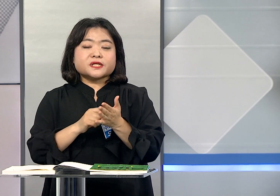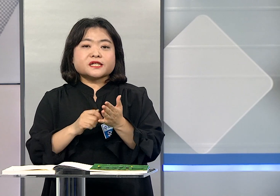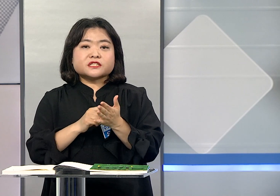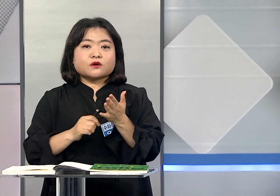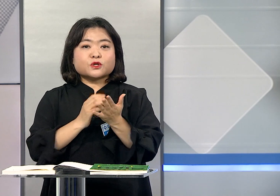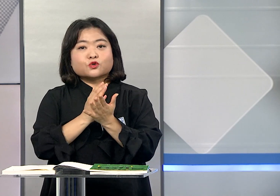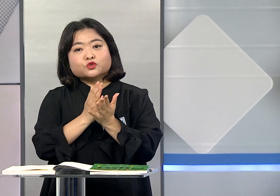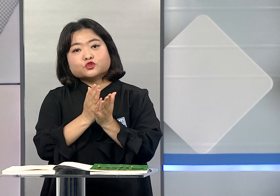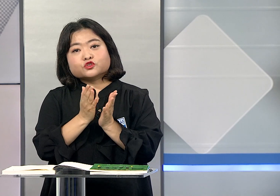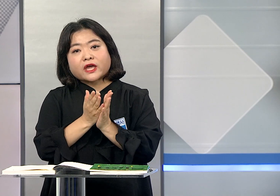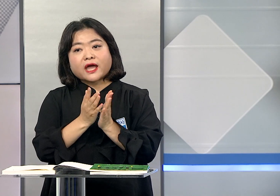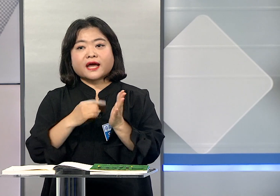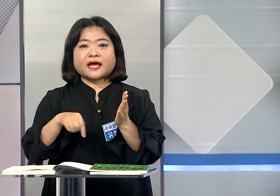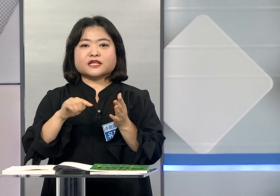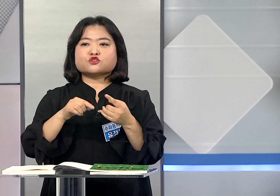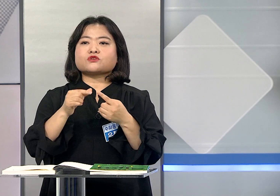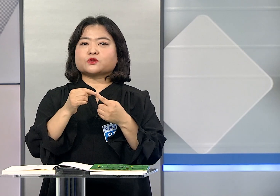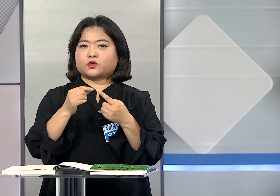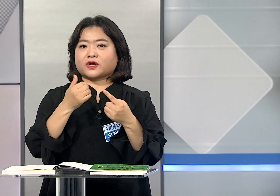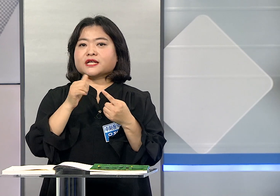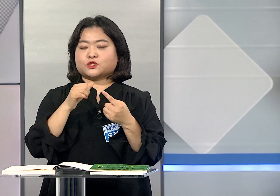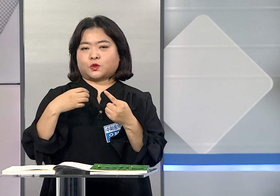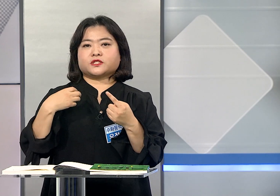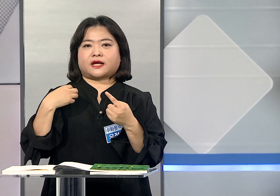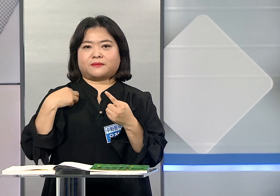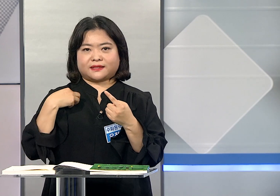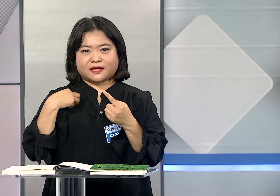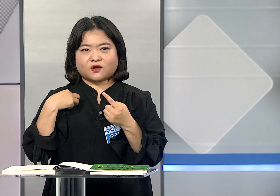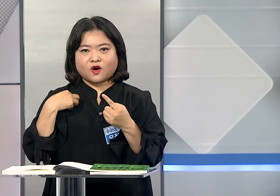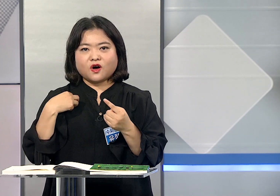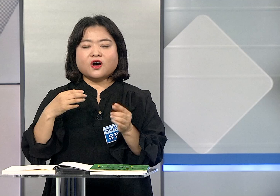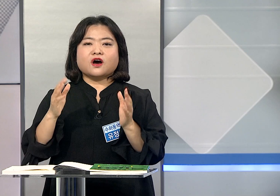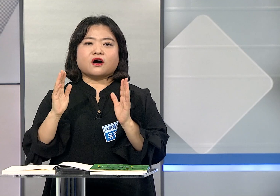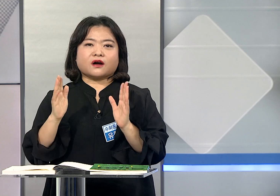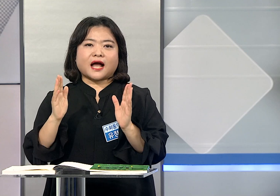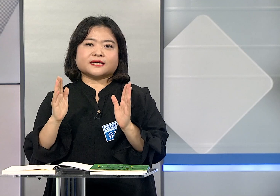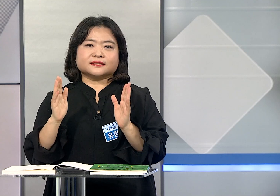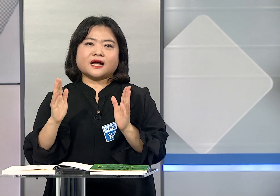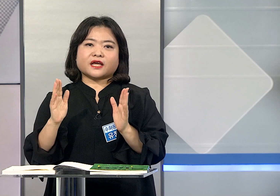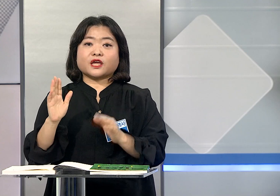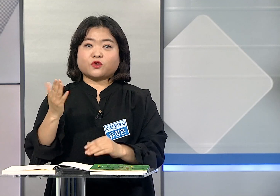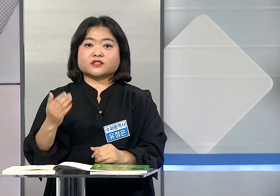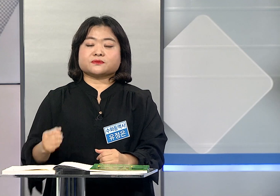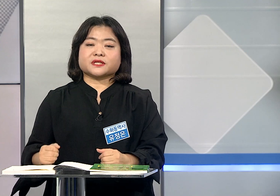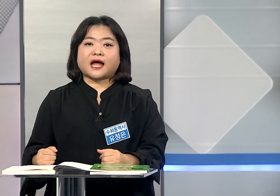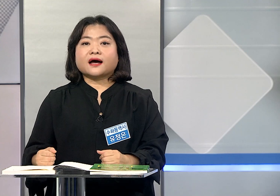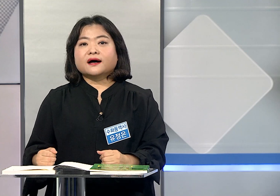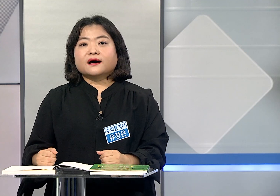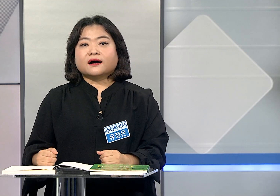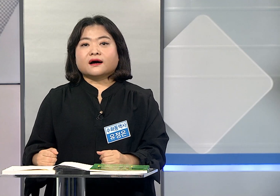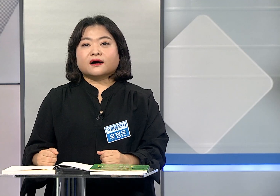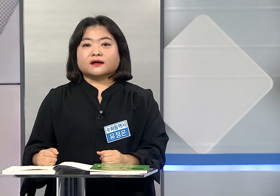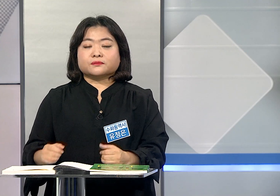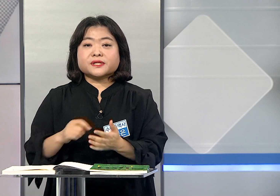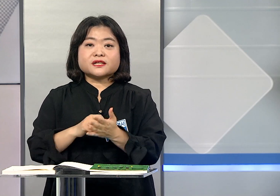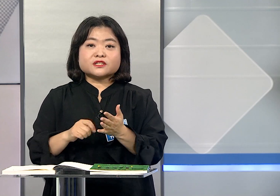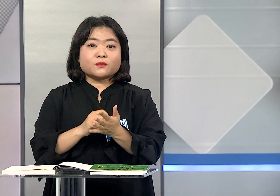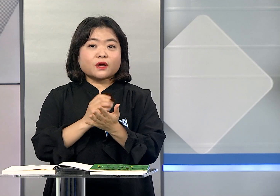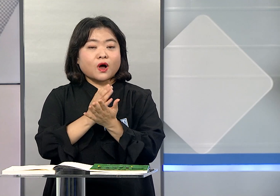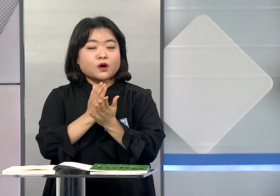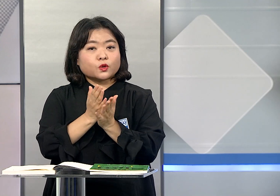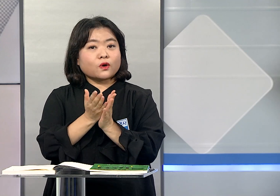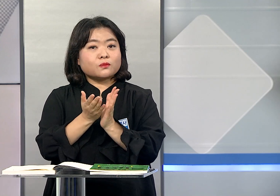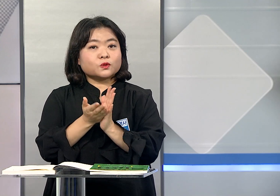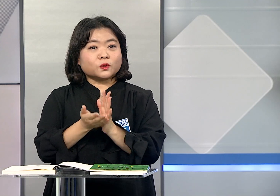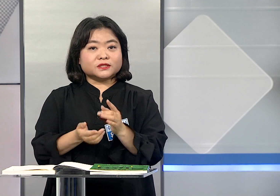그 필기시험의 종류 중에 하나인 수화통역의 기초를 제가 맡아서 강의를 하게 되었습니다.